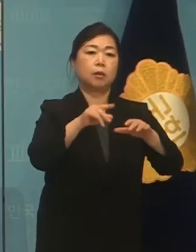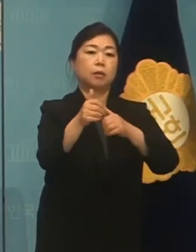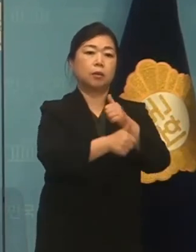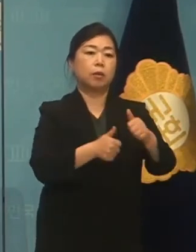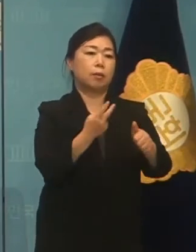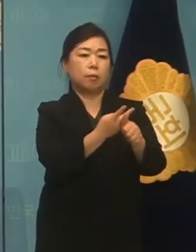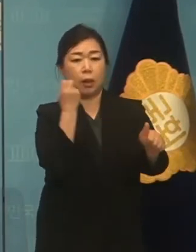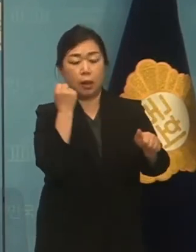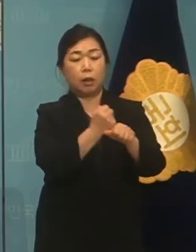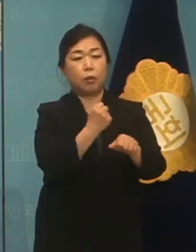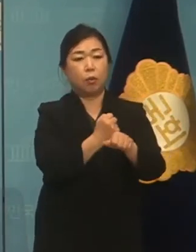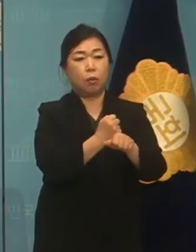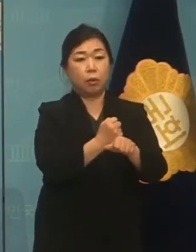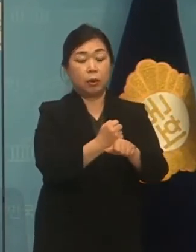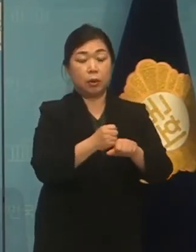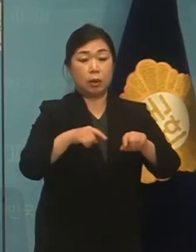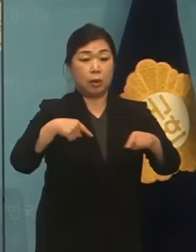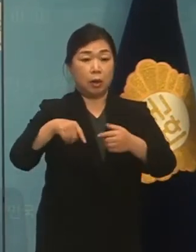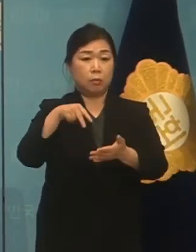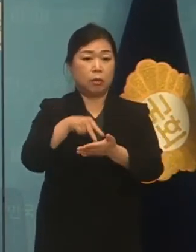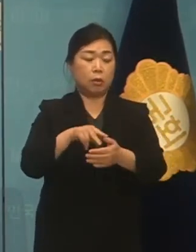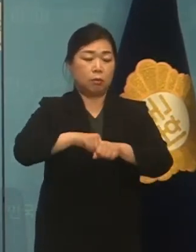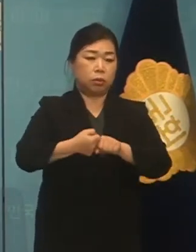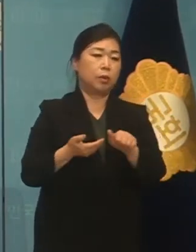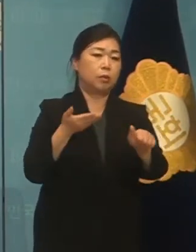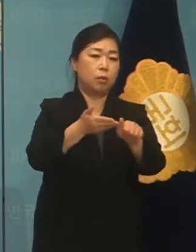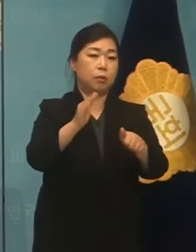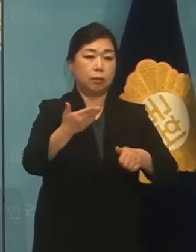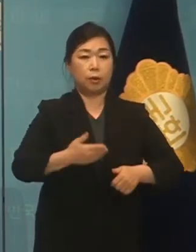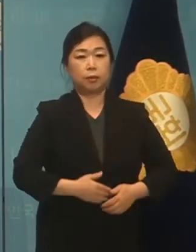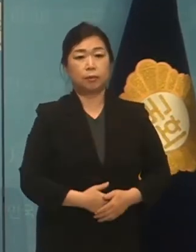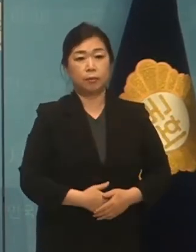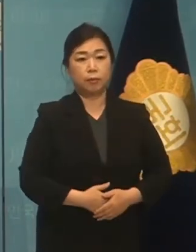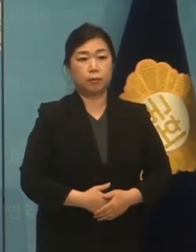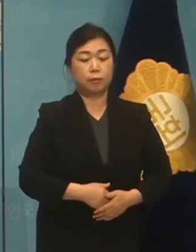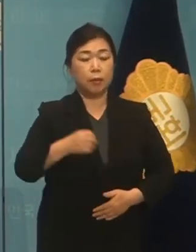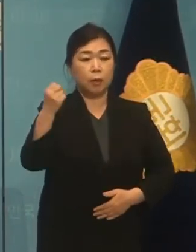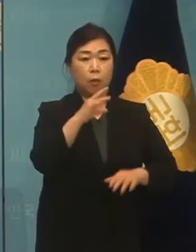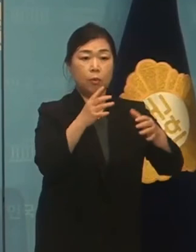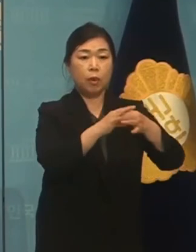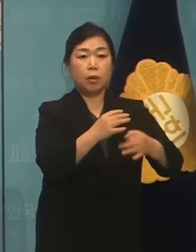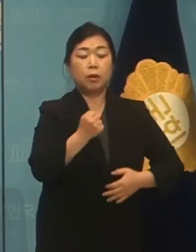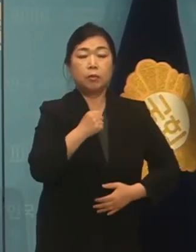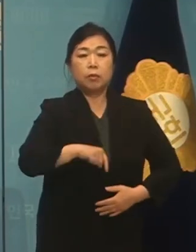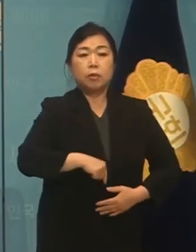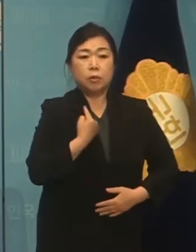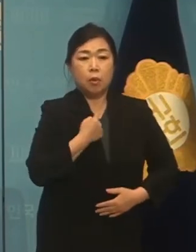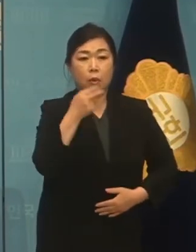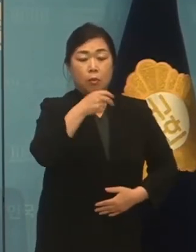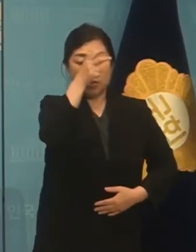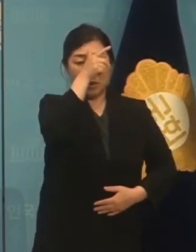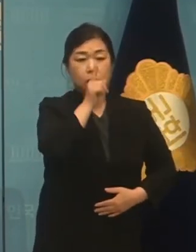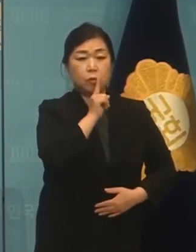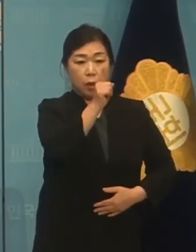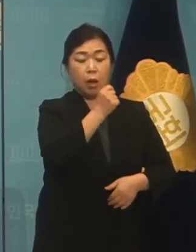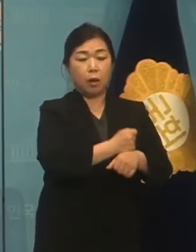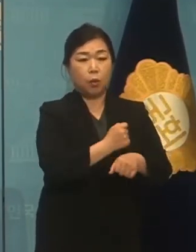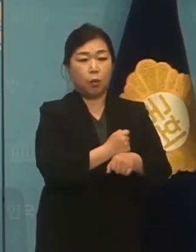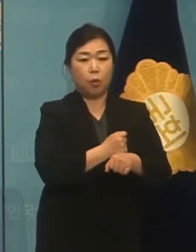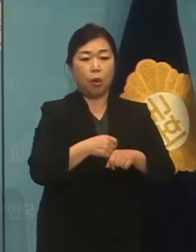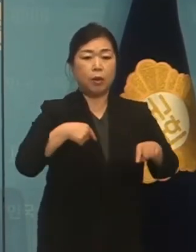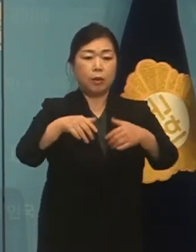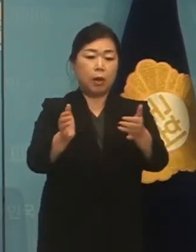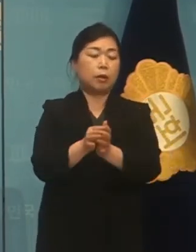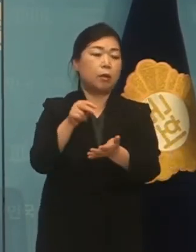의원직 박탈과 당 차원의 징계를 해야 할 것입니다. 아울러 국민의힘 스스로 검찰 수사를 요청하고 당